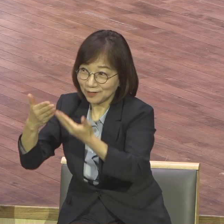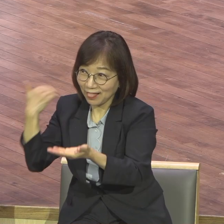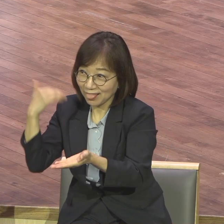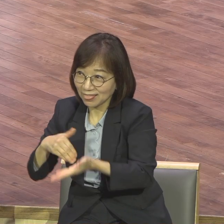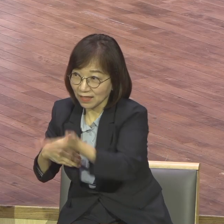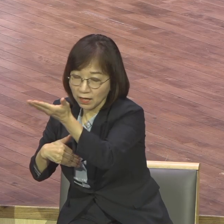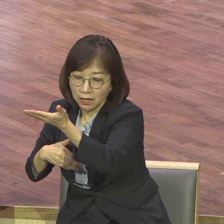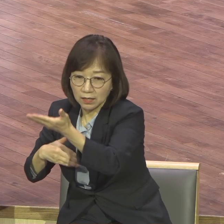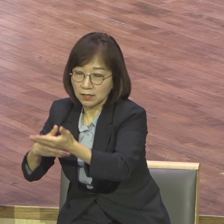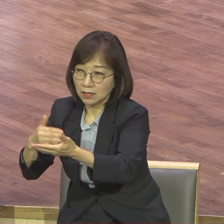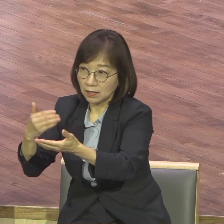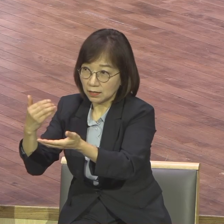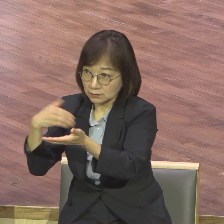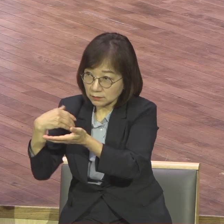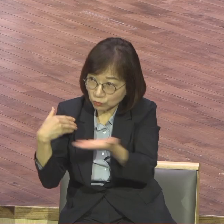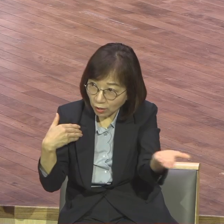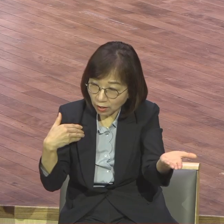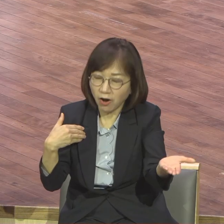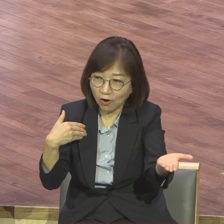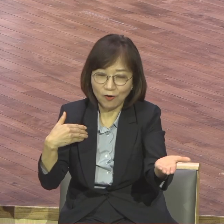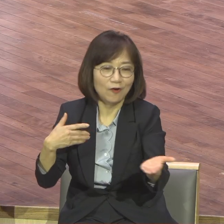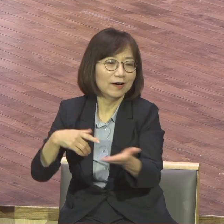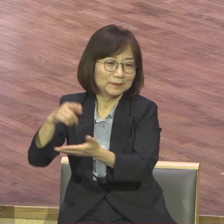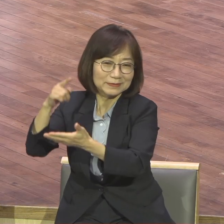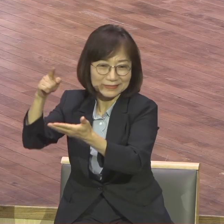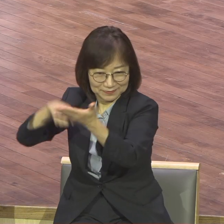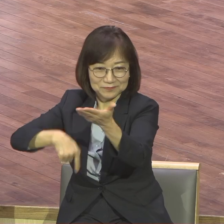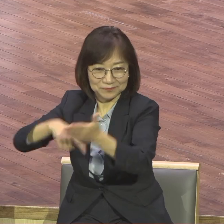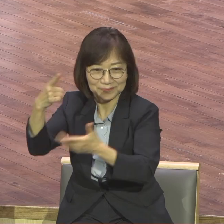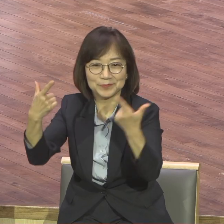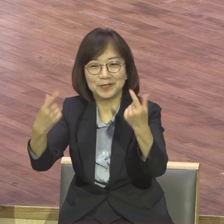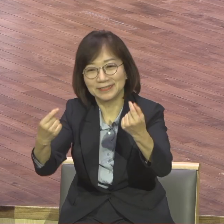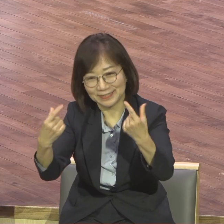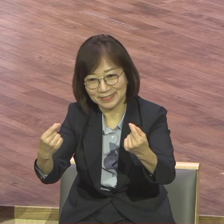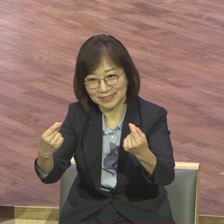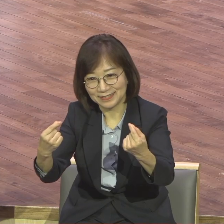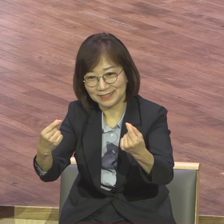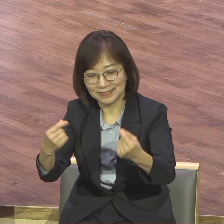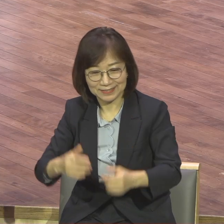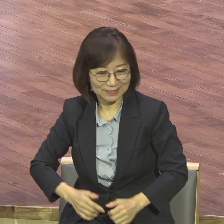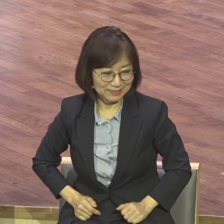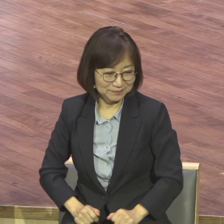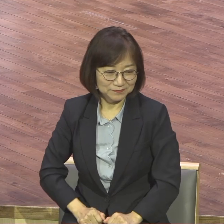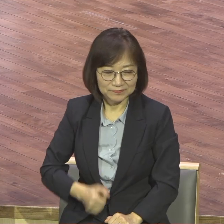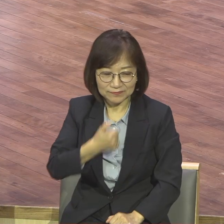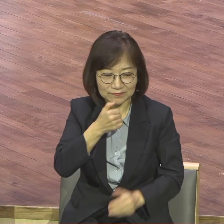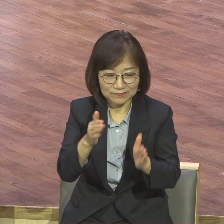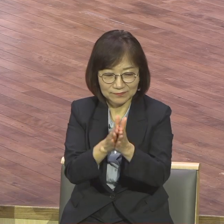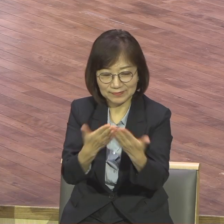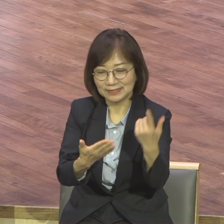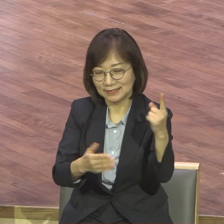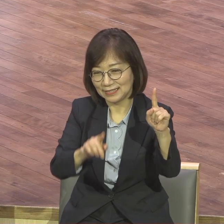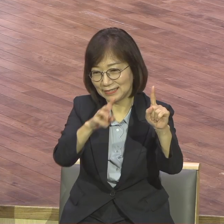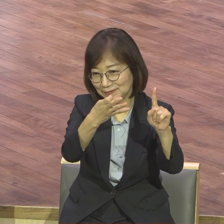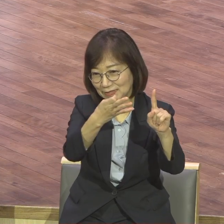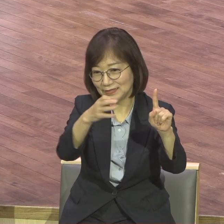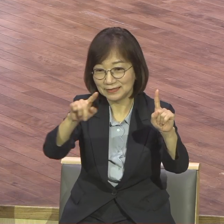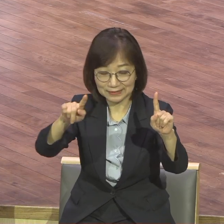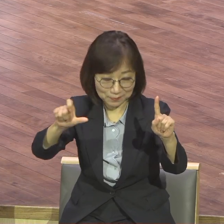그래서 사도 바울은 로마서를 처음 시작하면서부터 이 사실을 언급했습니다. 로마서 1장 14절 15절에